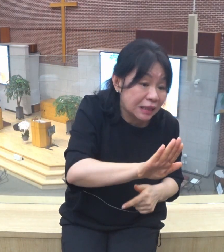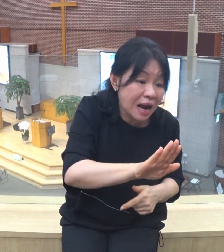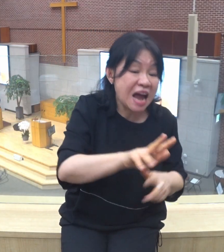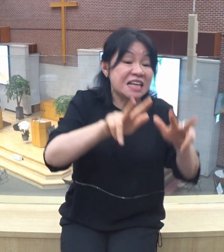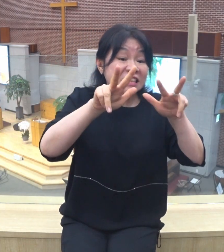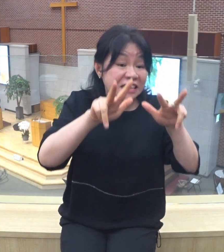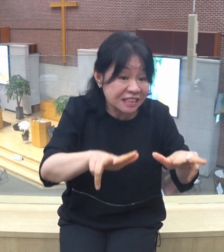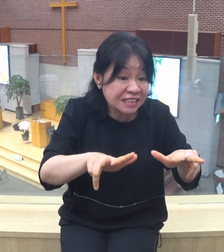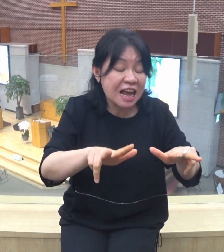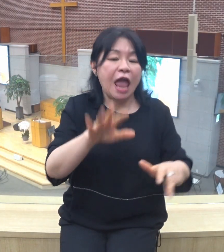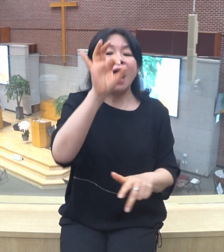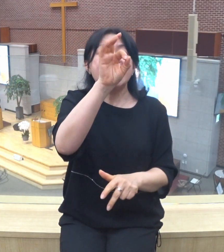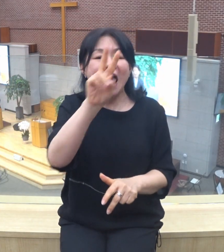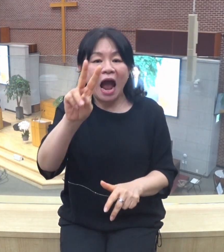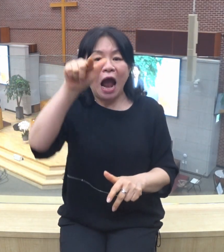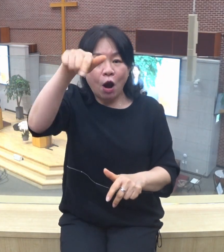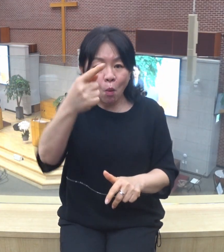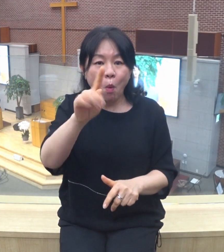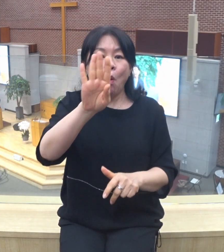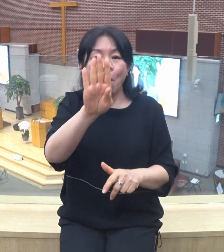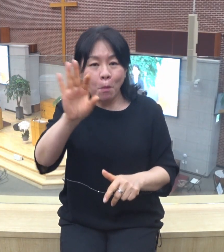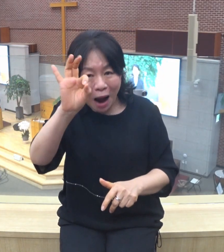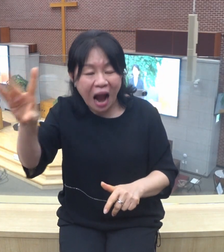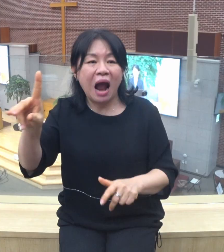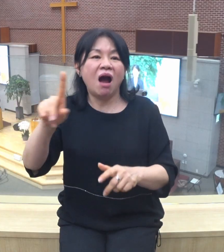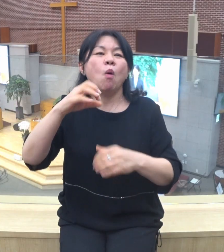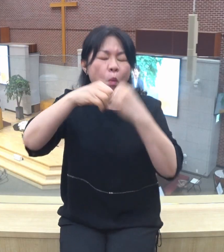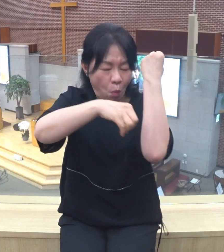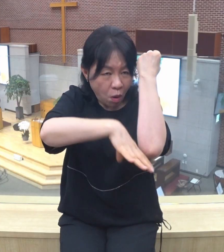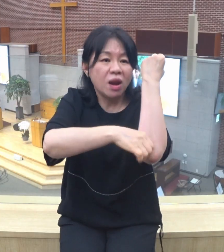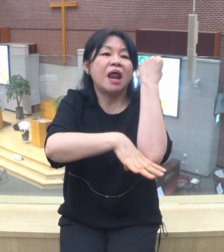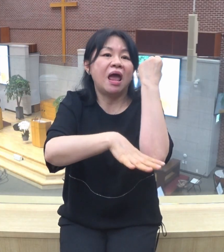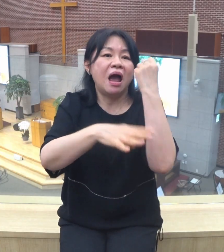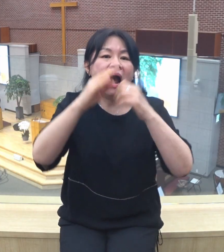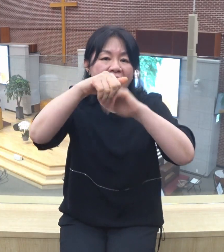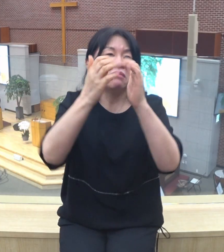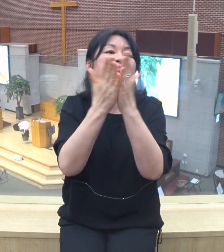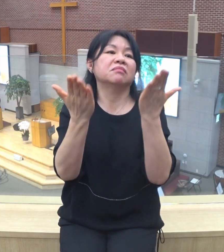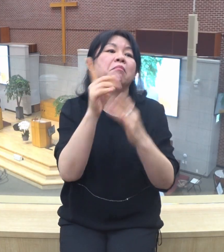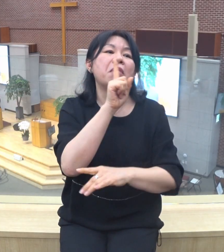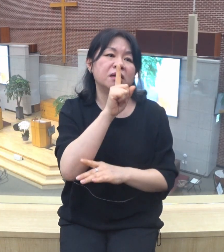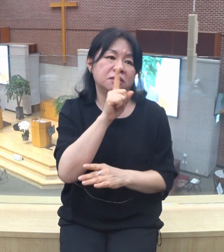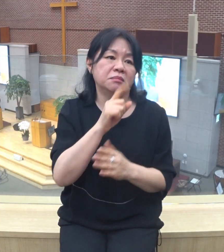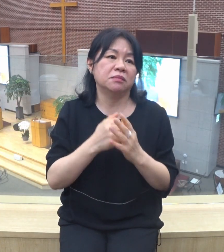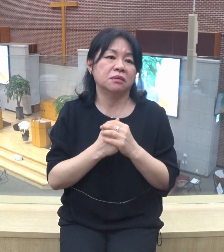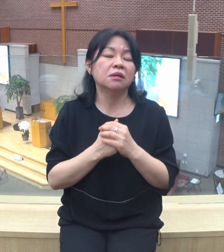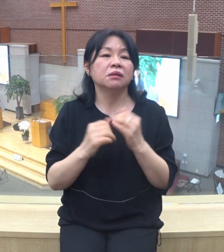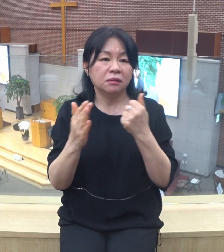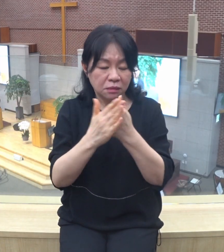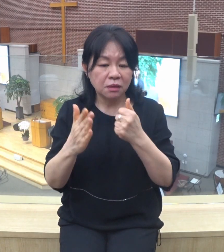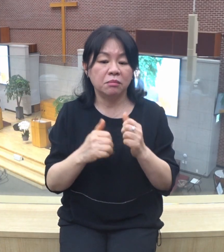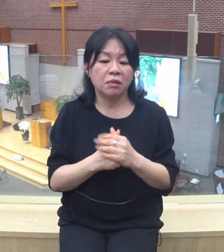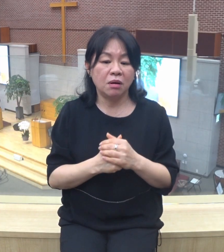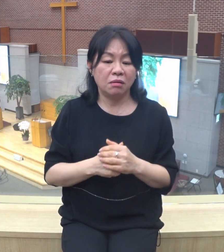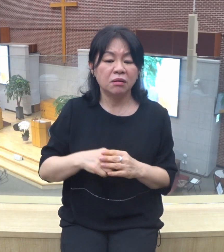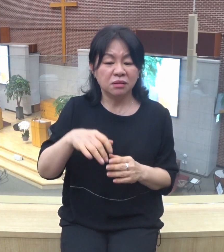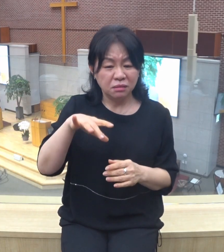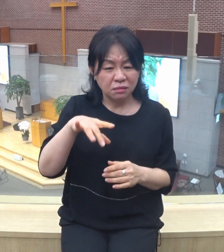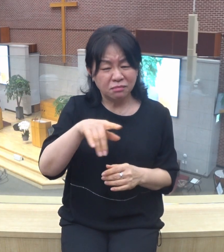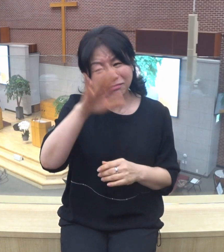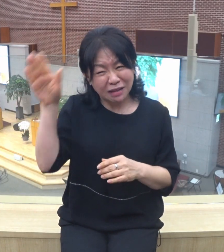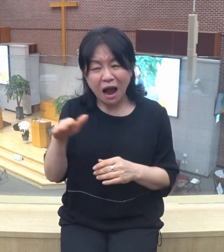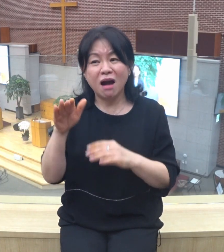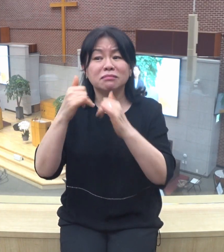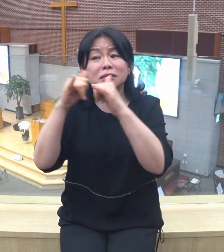쓰는 말입니까? 저와 가까이 계시는 성도님들이 종종 이런 말씀을 합니다. 목사님을 처음 뵀을 때는